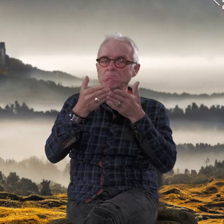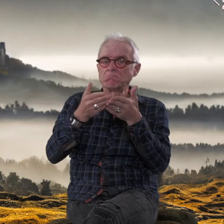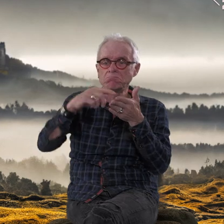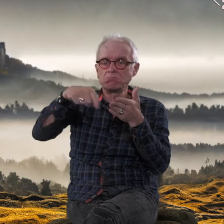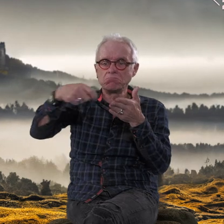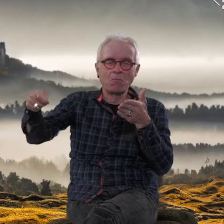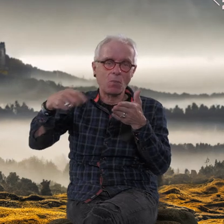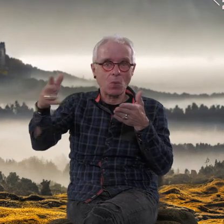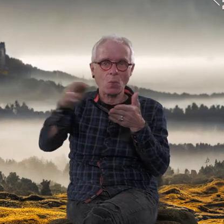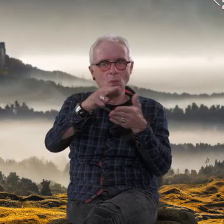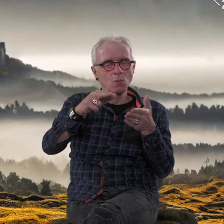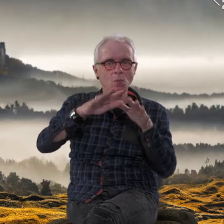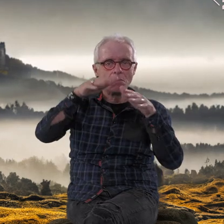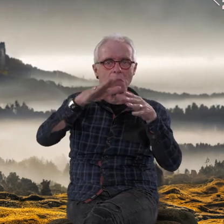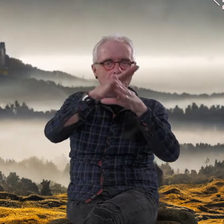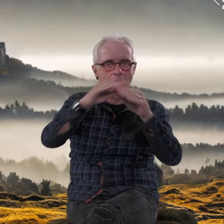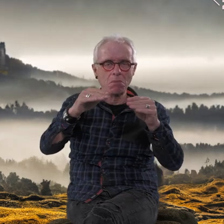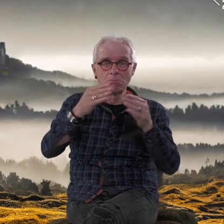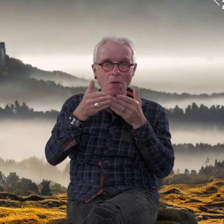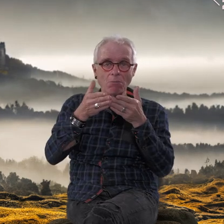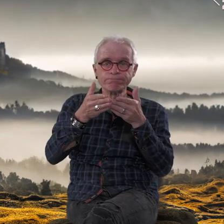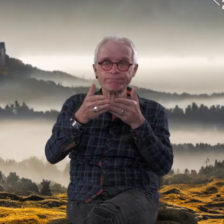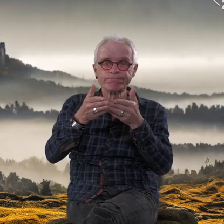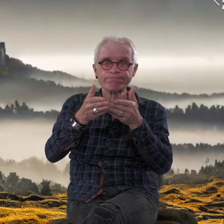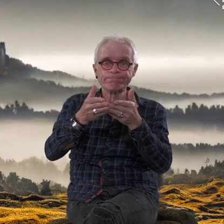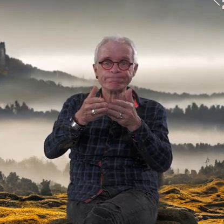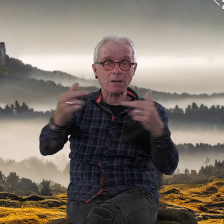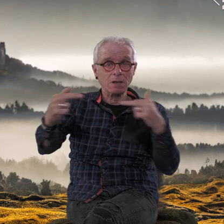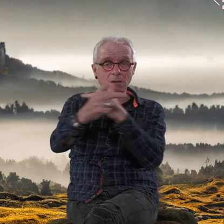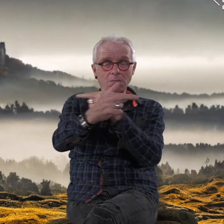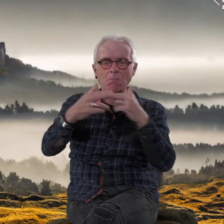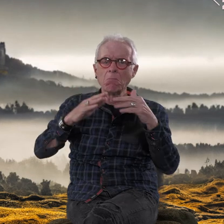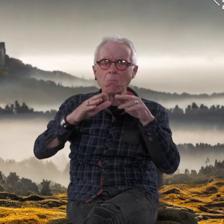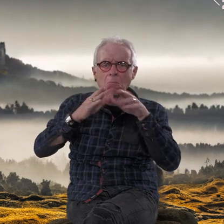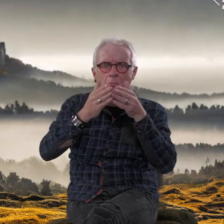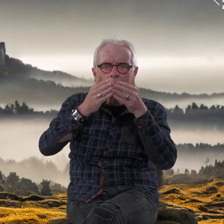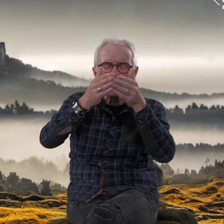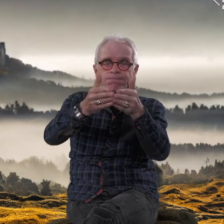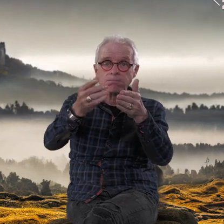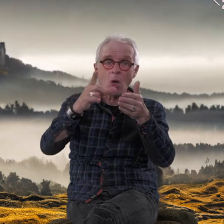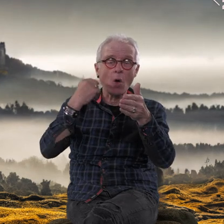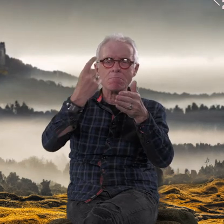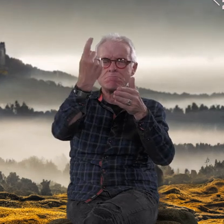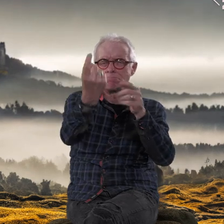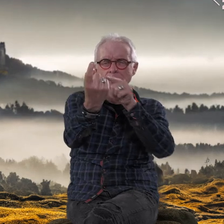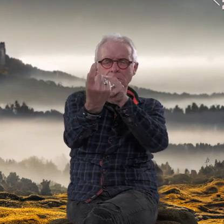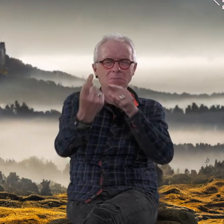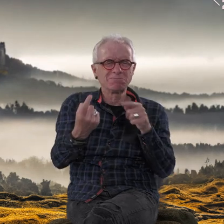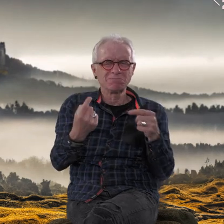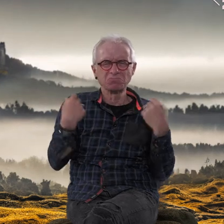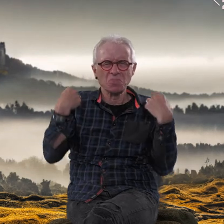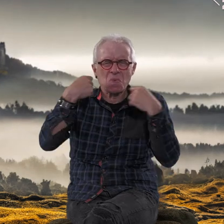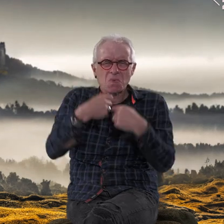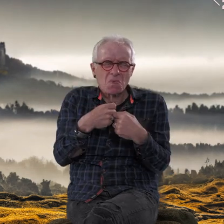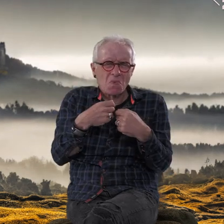suite devint tranquille. la barque glissa dessus et toucha l'autre berge où un homme attendait. Il était enveloppé d'une